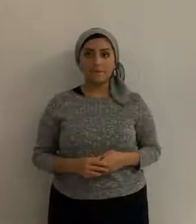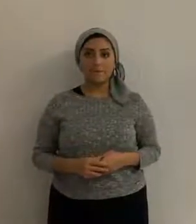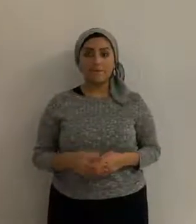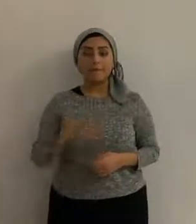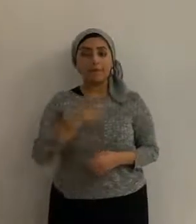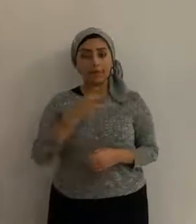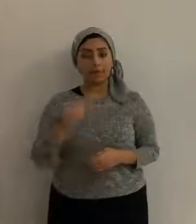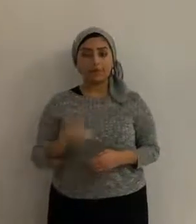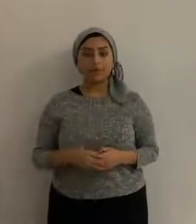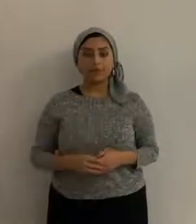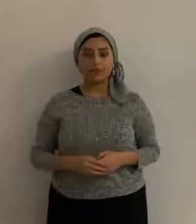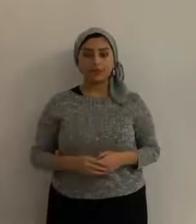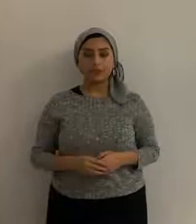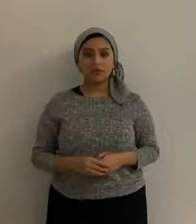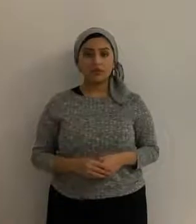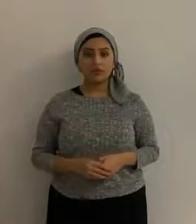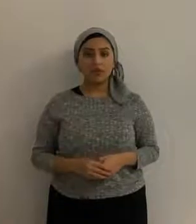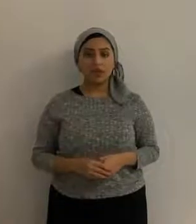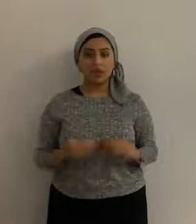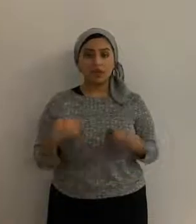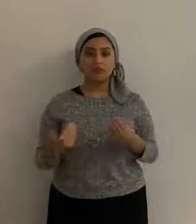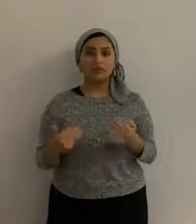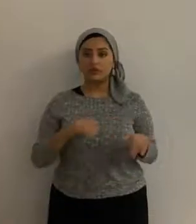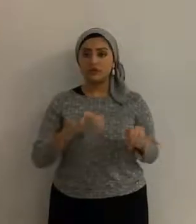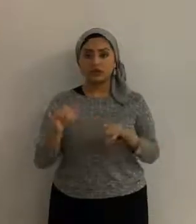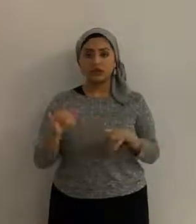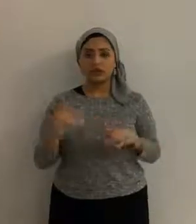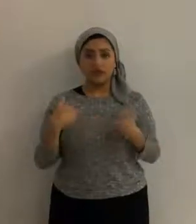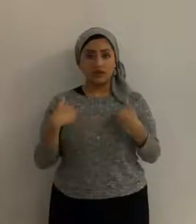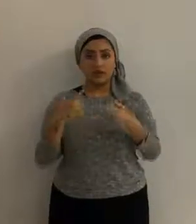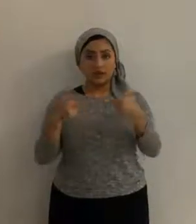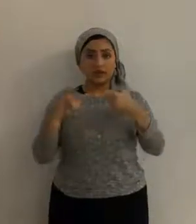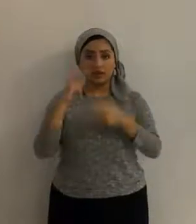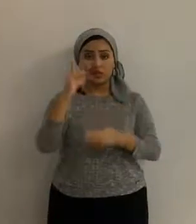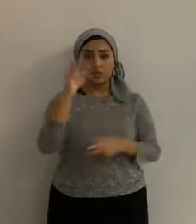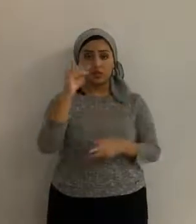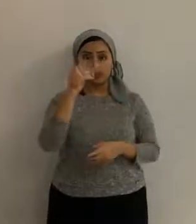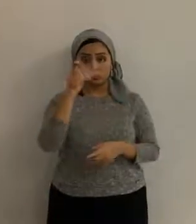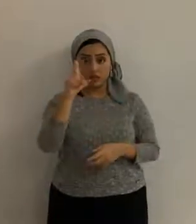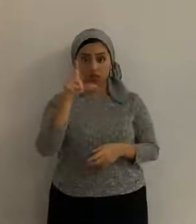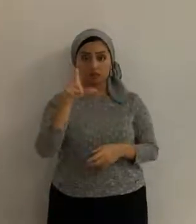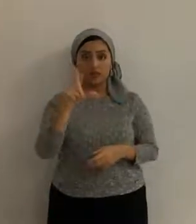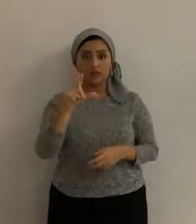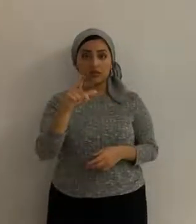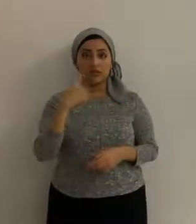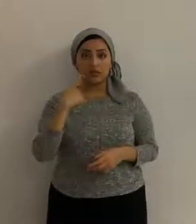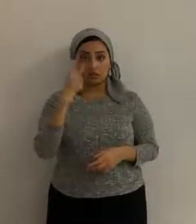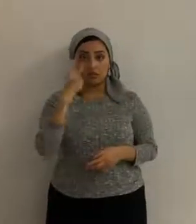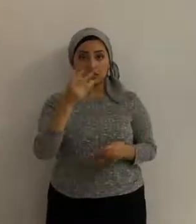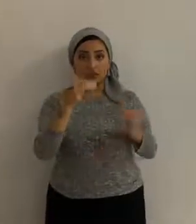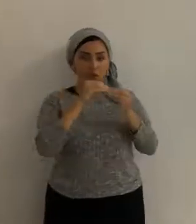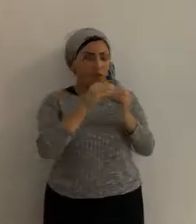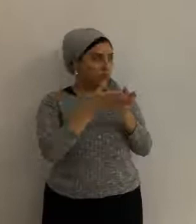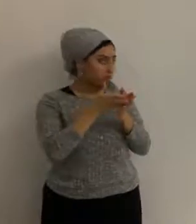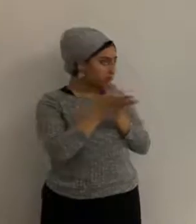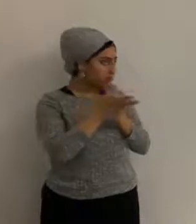aquí tenemos nuevamente la parte del cótel, y si lo vemos más a detalle,